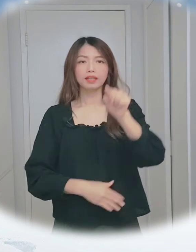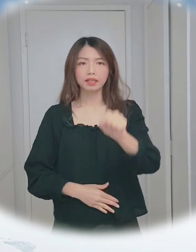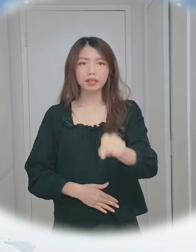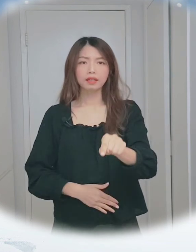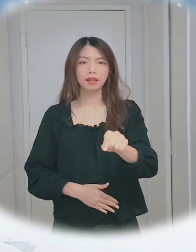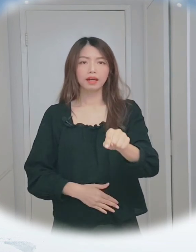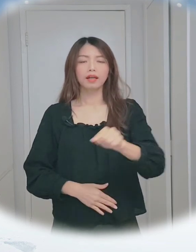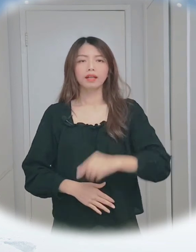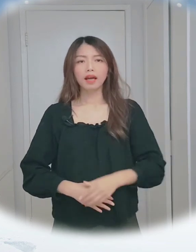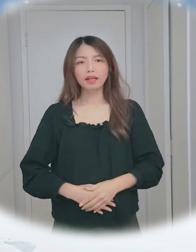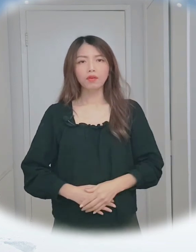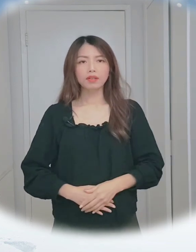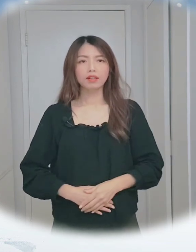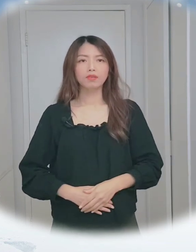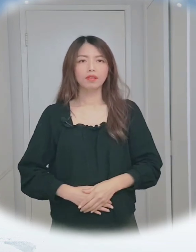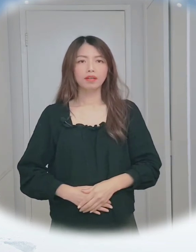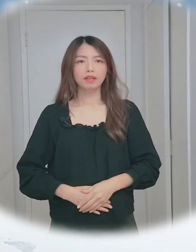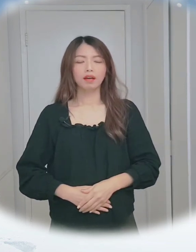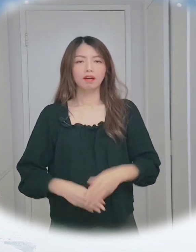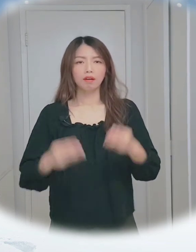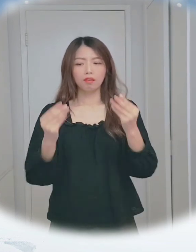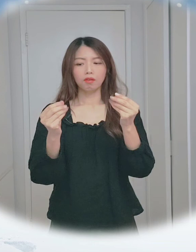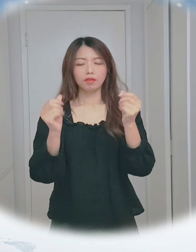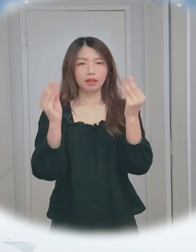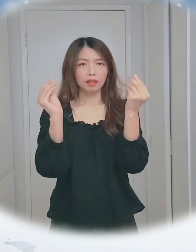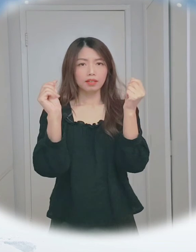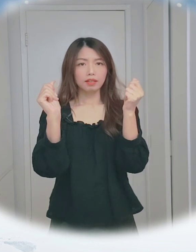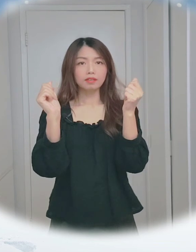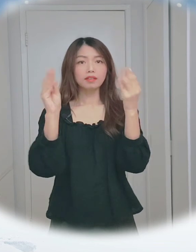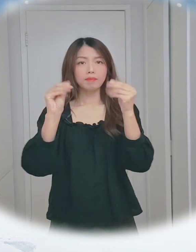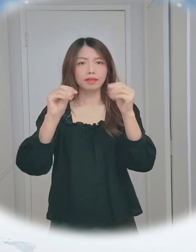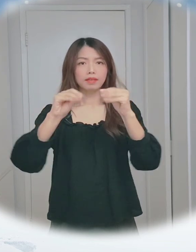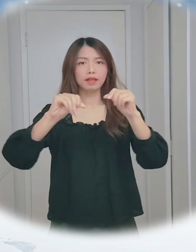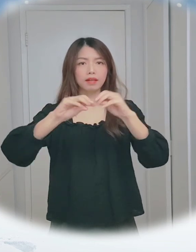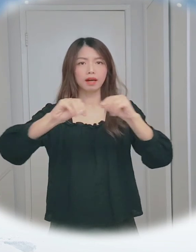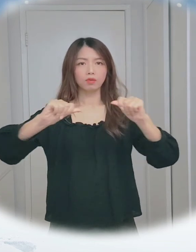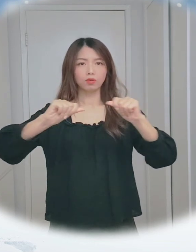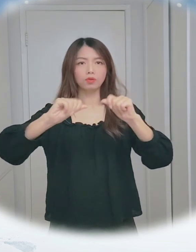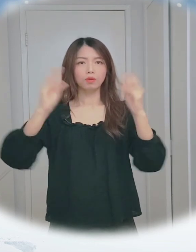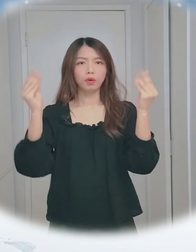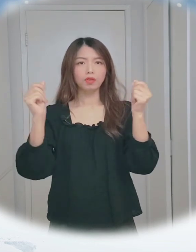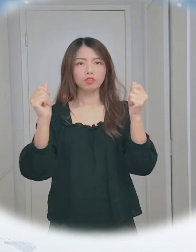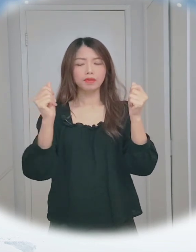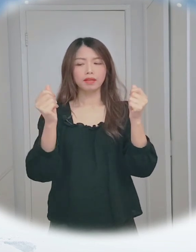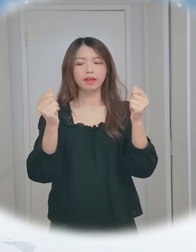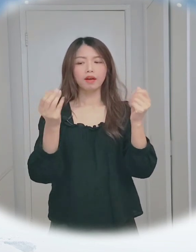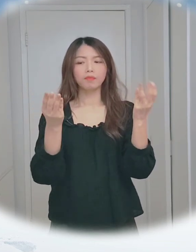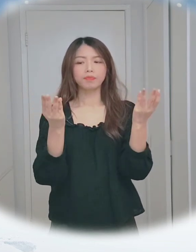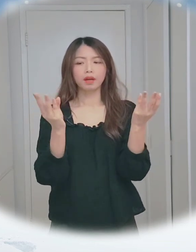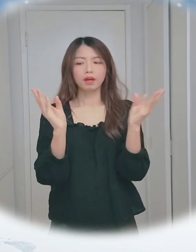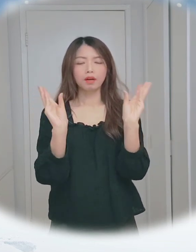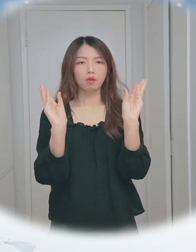땅에 이 땅이라고 하는 뜻의 수어는 약간 이렇게 흙을 만진다는 생각으로 표현해 주시면